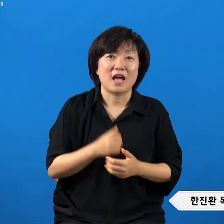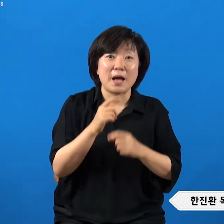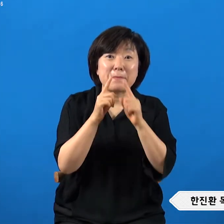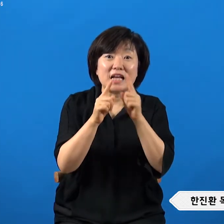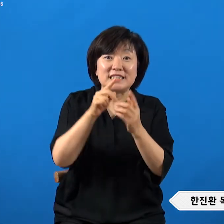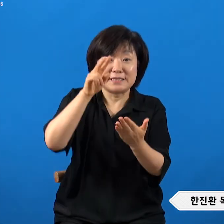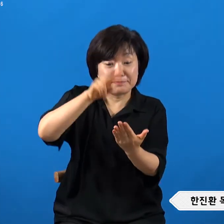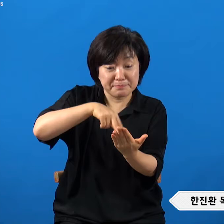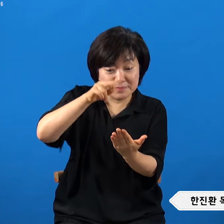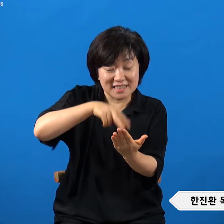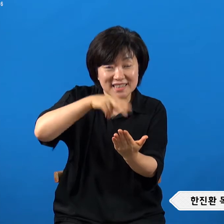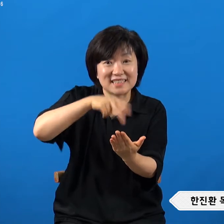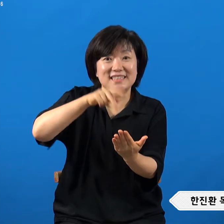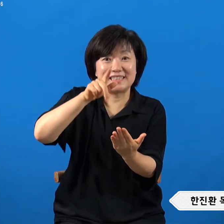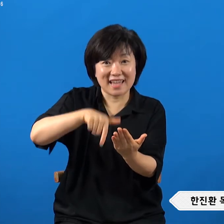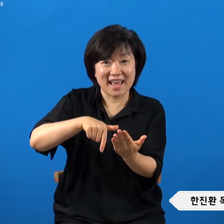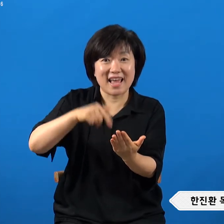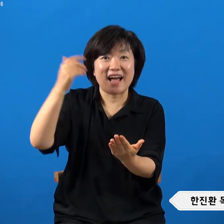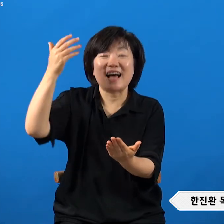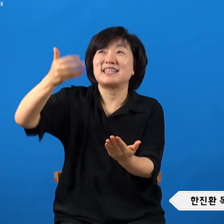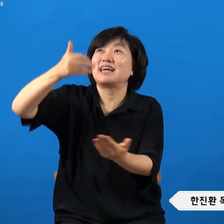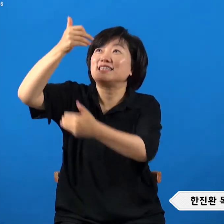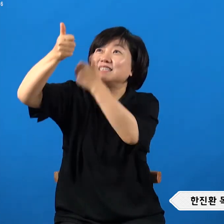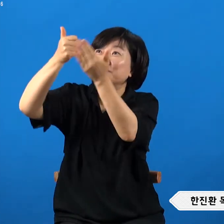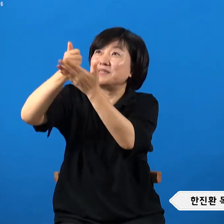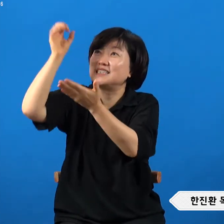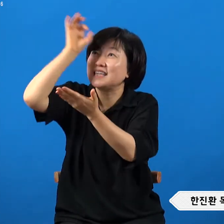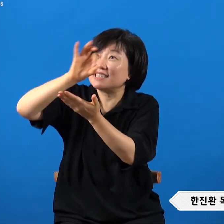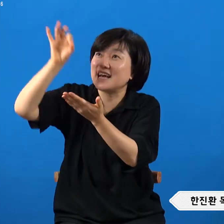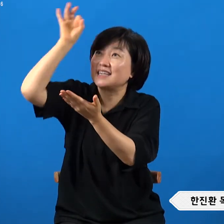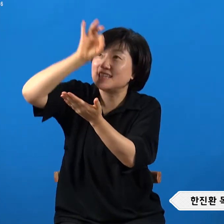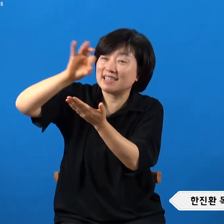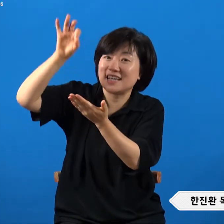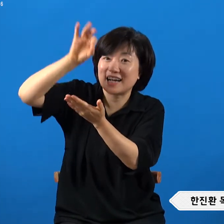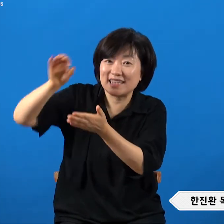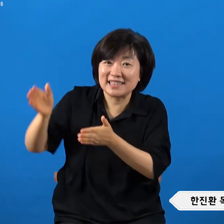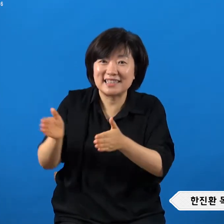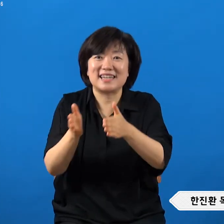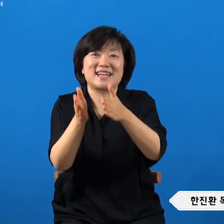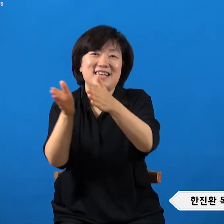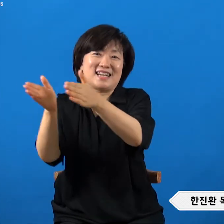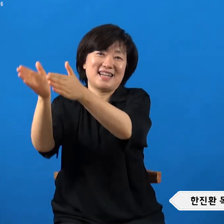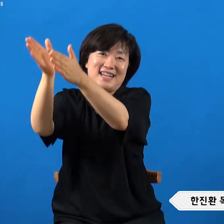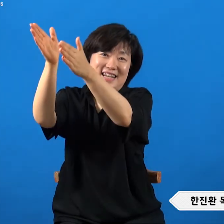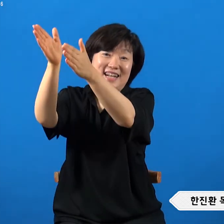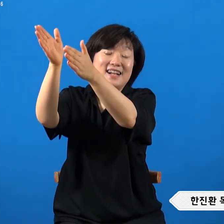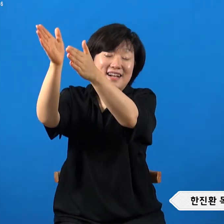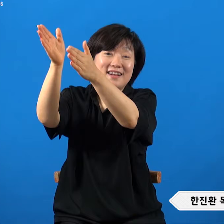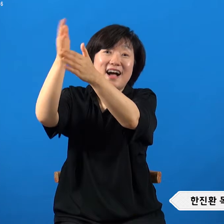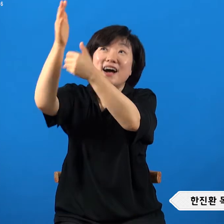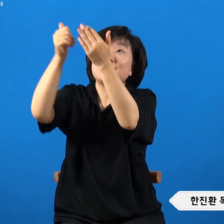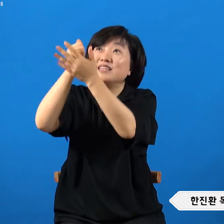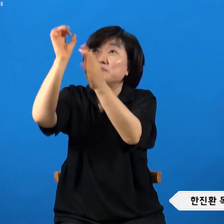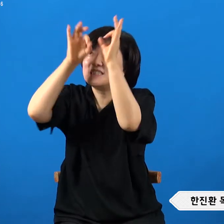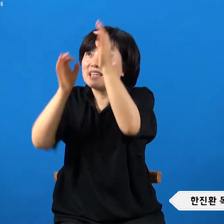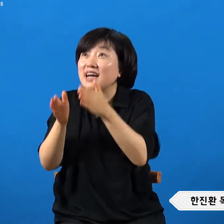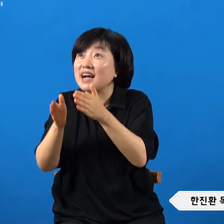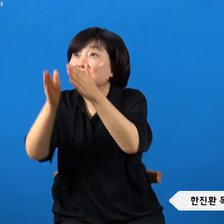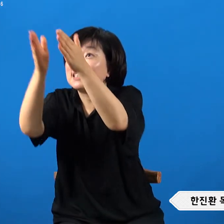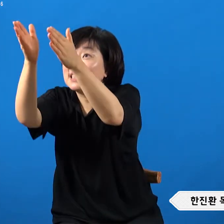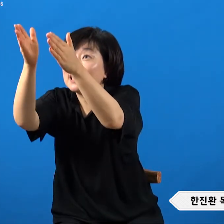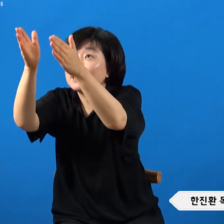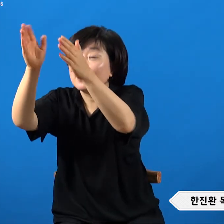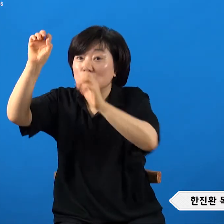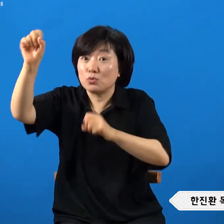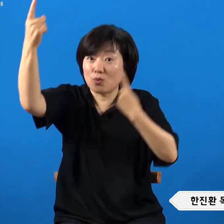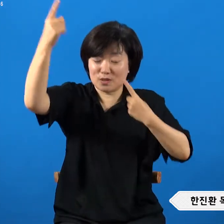말씀을 읽는 것은 하나님을 찾아가는 여정이기도 하지만은 사실은 나 자신을 찾아가는